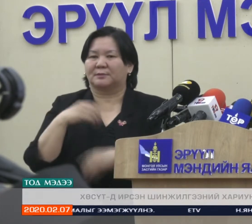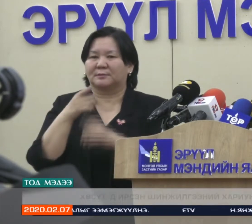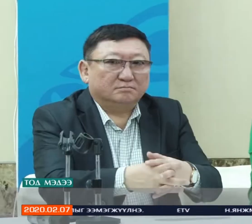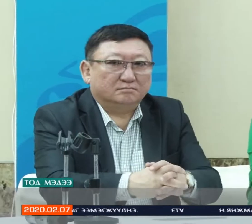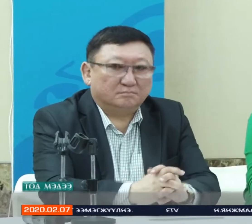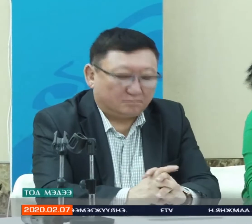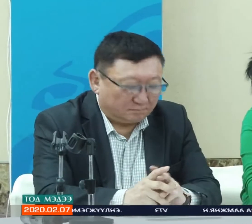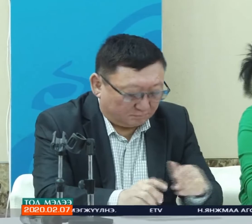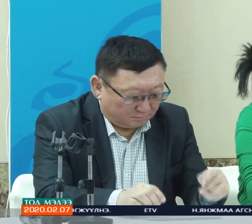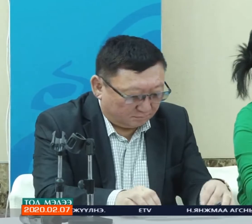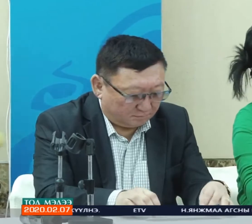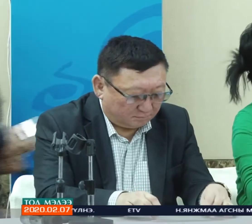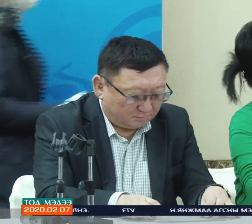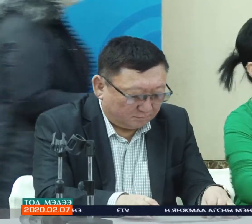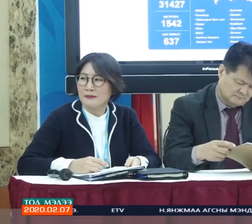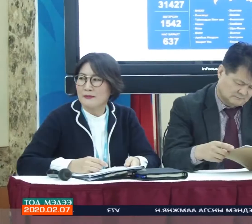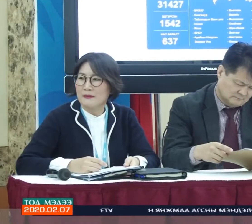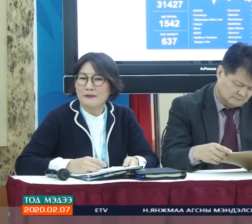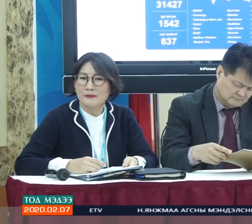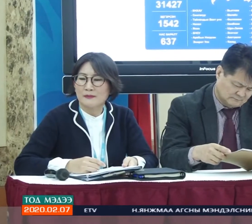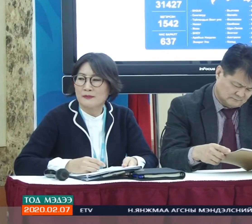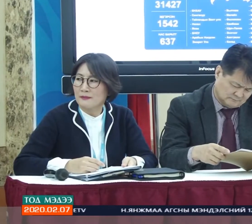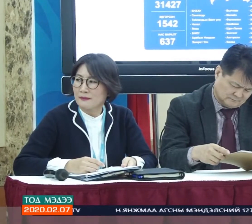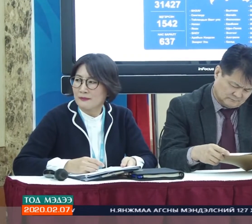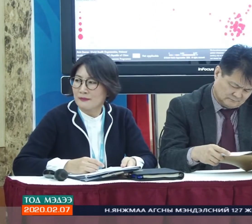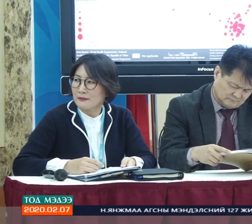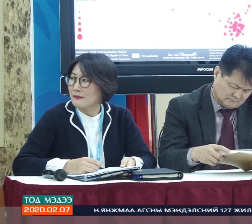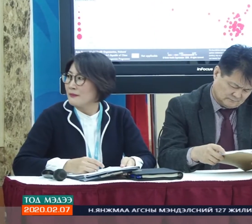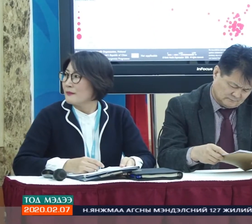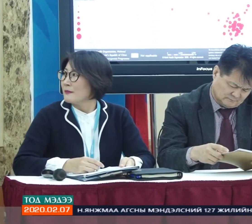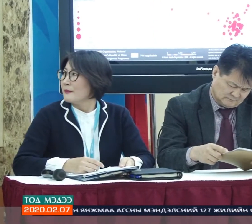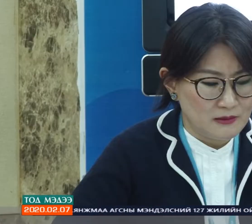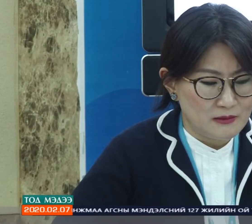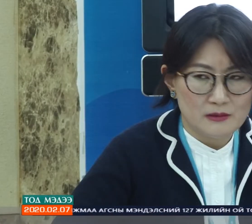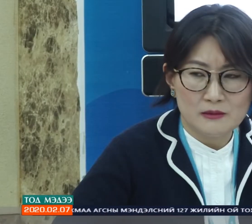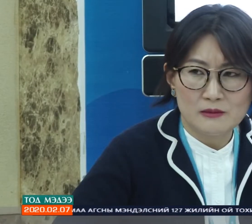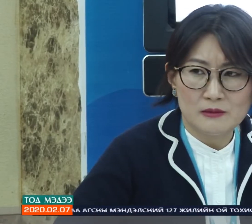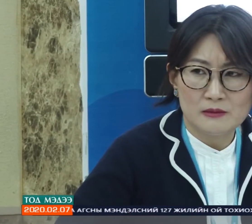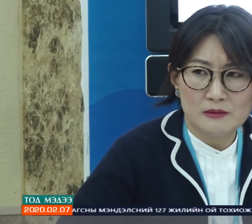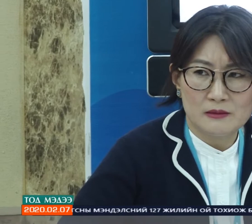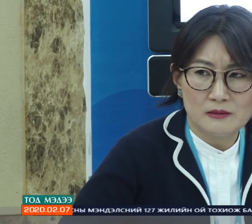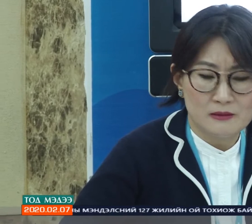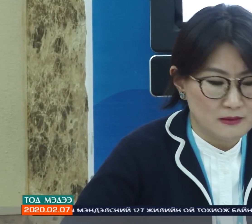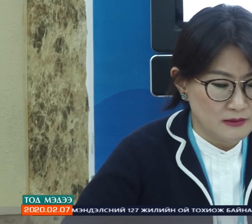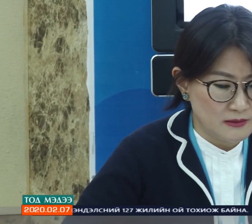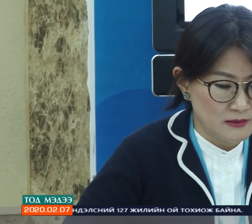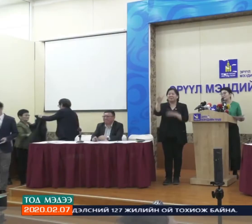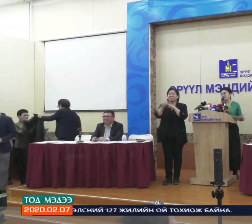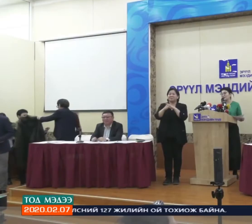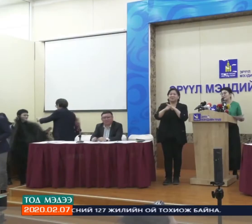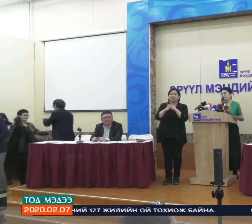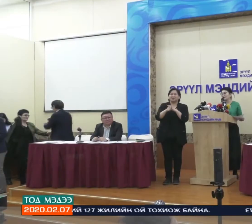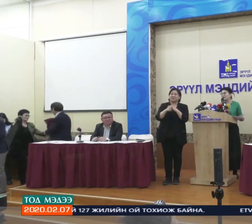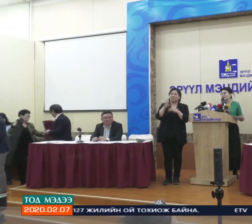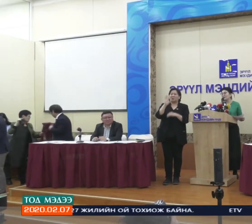байна. Хэдийгээр коронавирусын халдвар манай улсад бүртгэгдээгүй ч томоо төст өвчний идэгдэлт их байгаа. Гэхдээ томоогийн